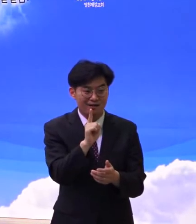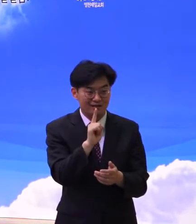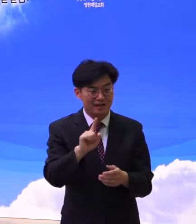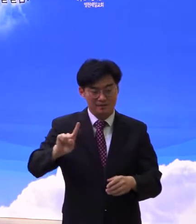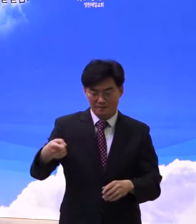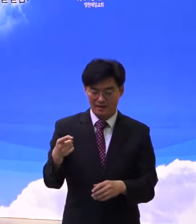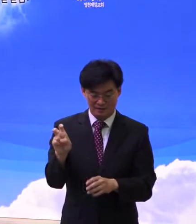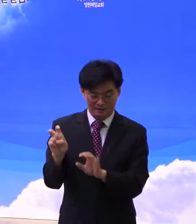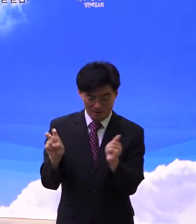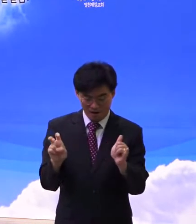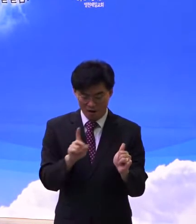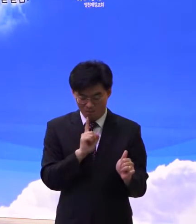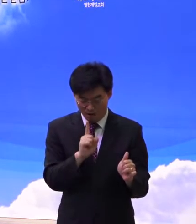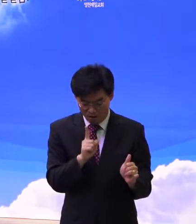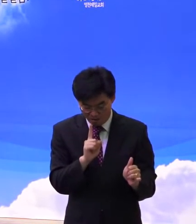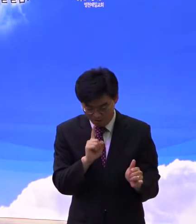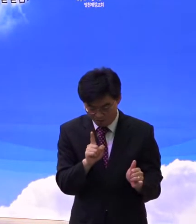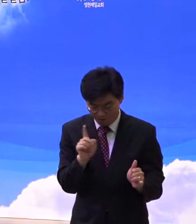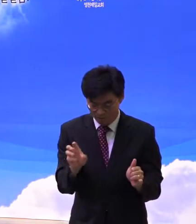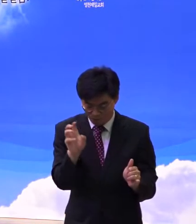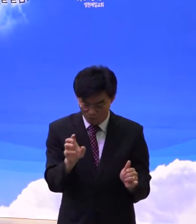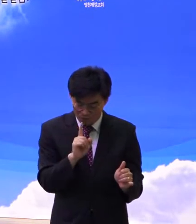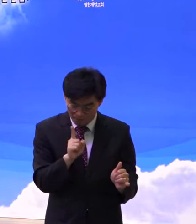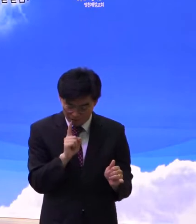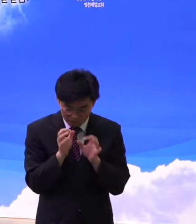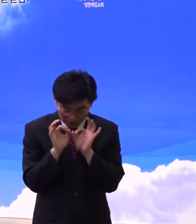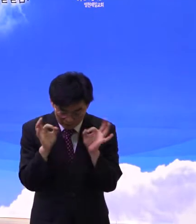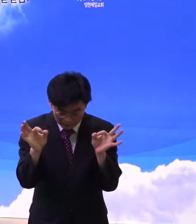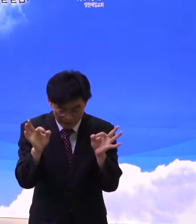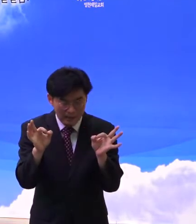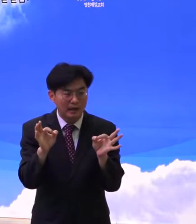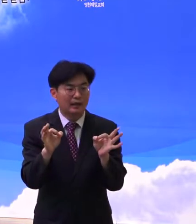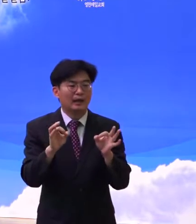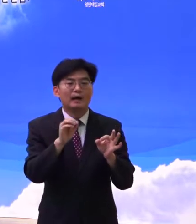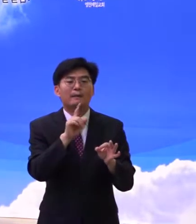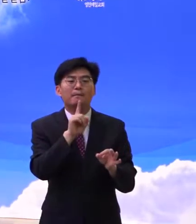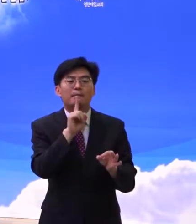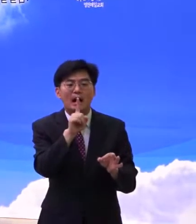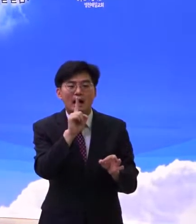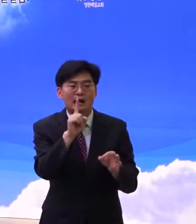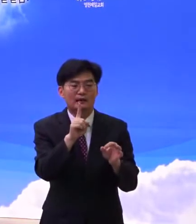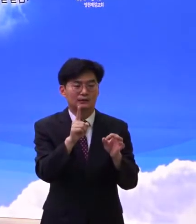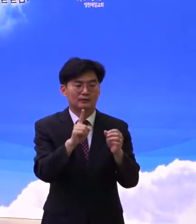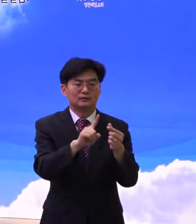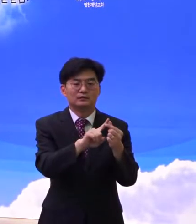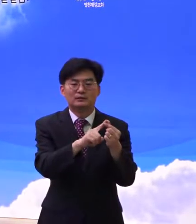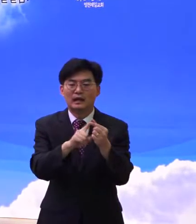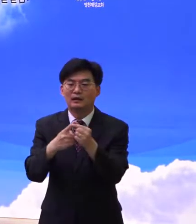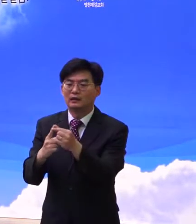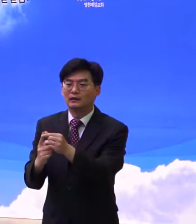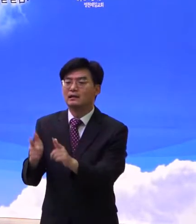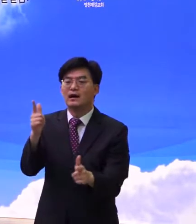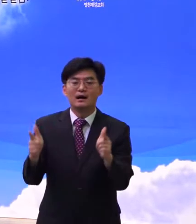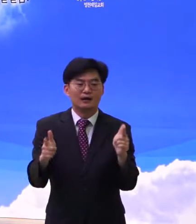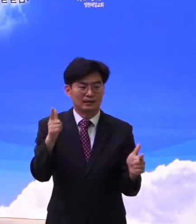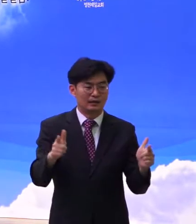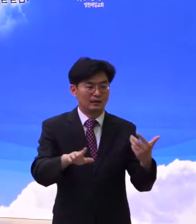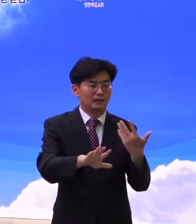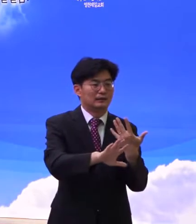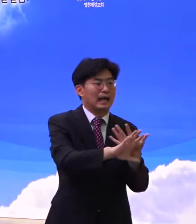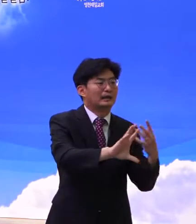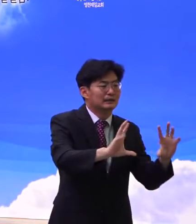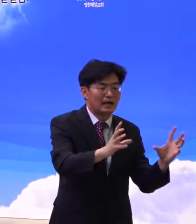120명이 그 마가의 다락방에 모여서 각각 세 개의 언어로 이야기를 하고 있을 때, 제자들이 입술을